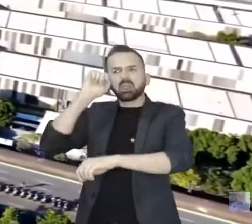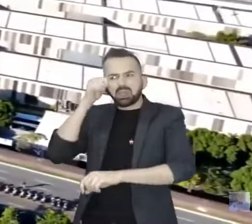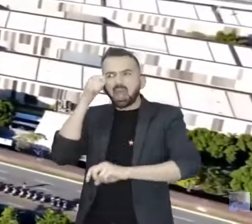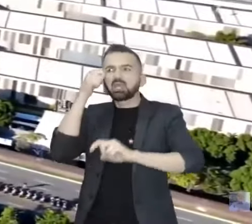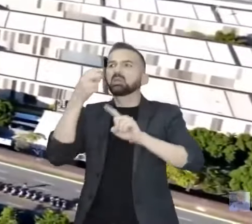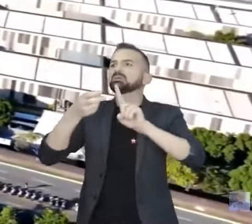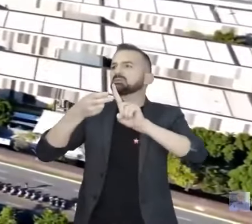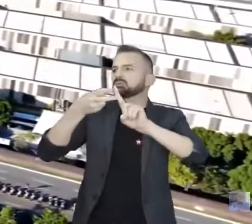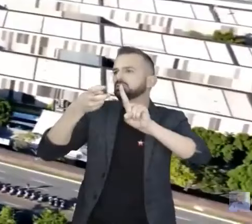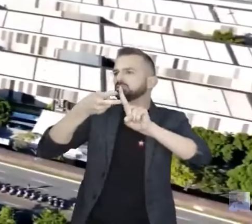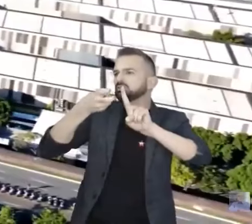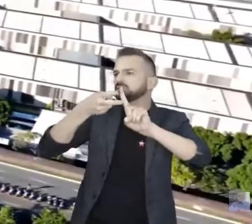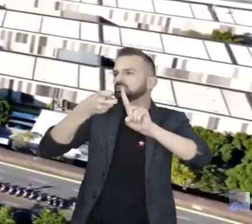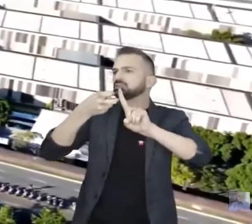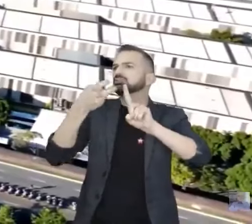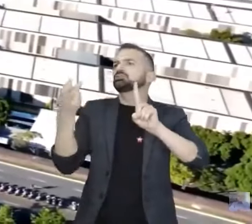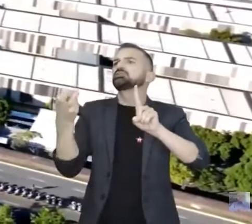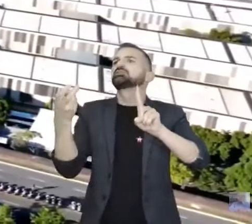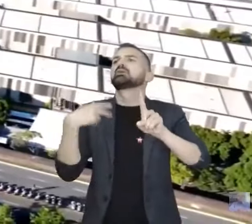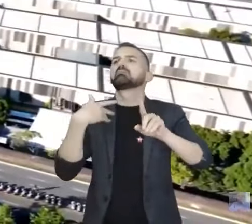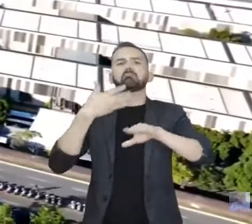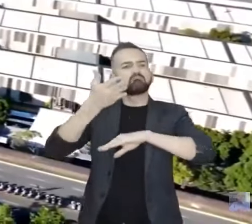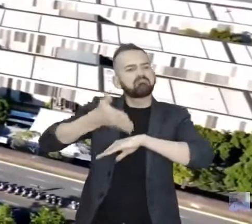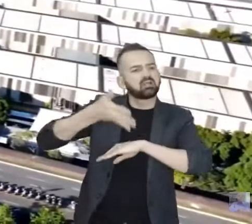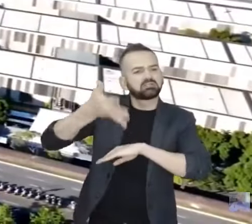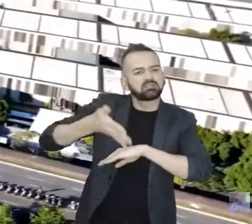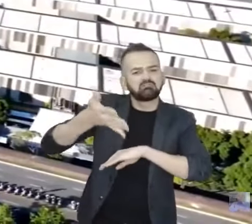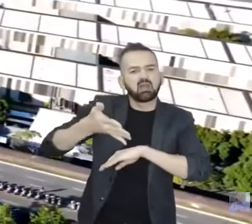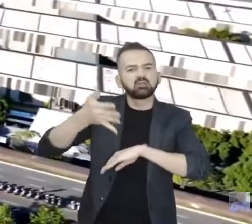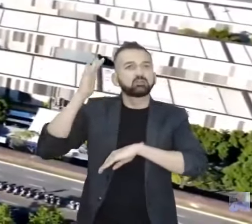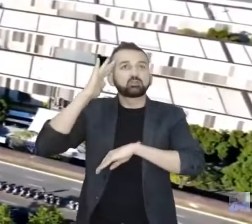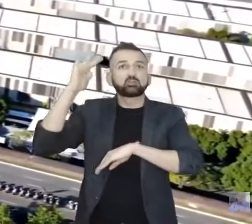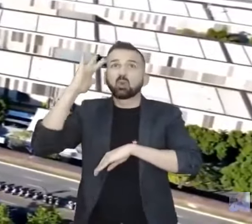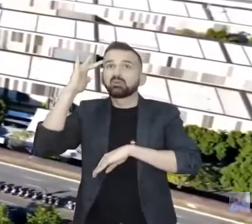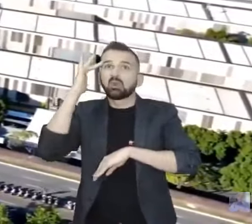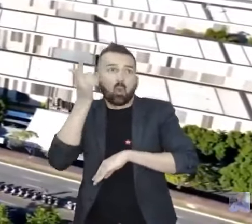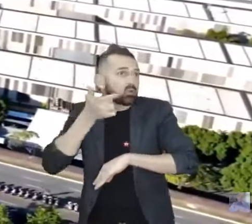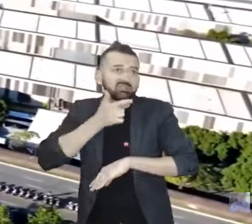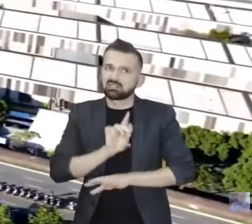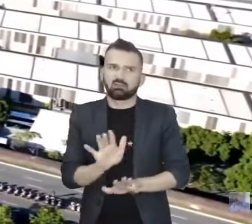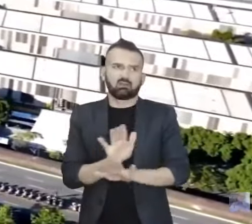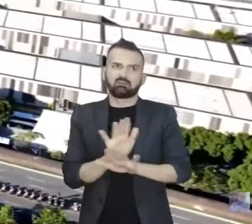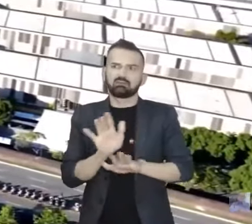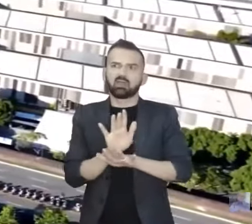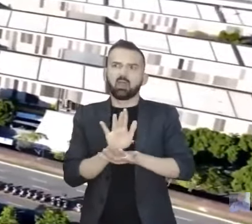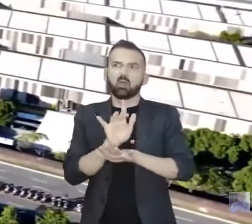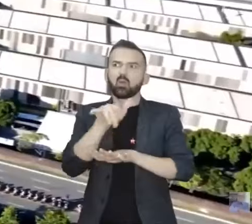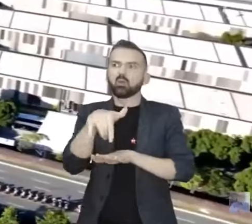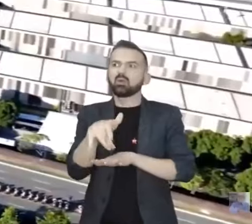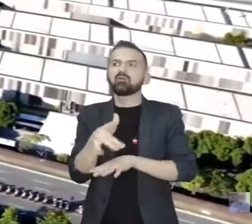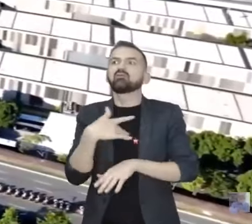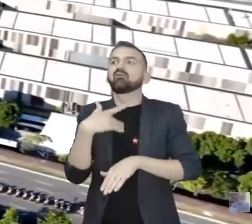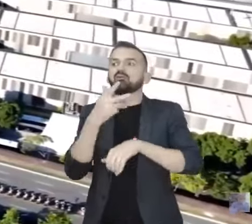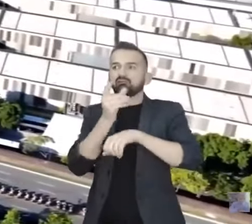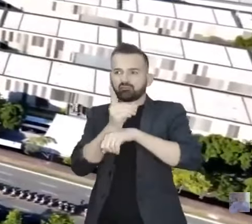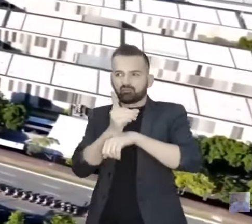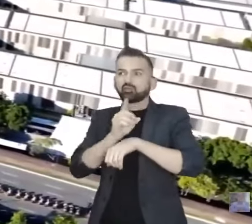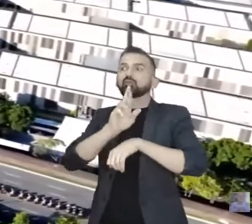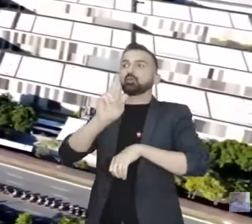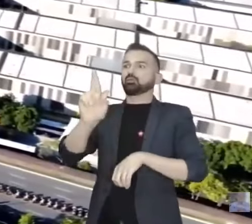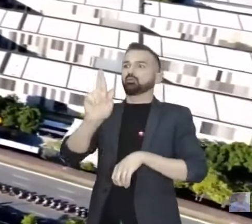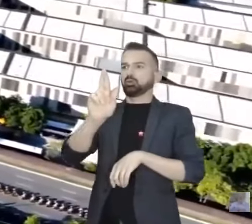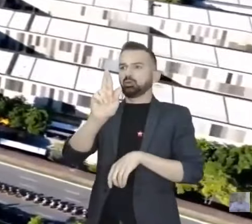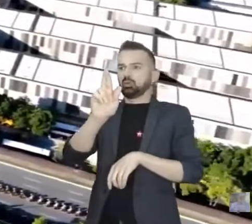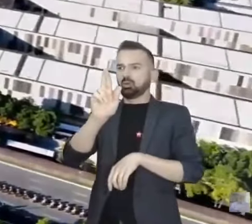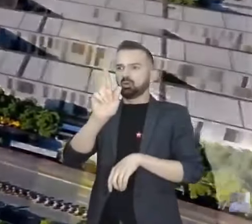diploma universitário era um sonho inalcançável, tornarem-se doutores. Combatemos um